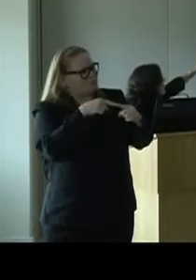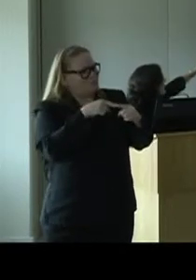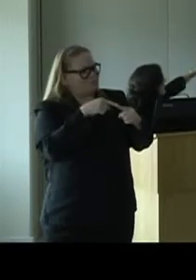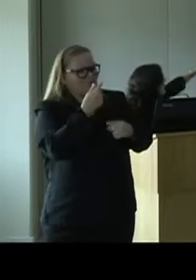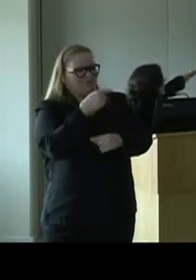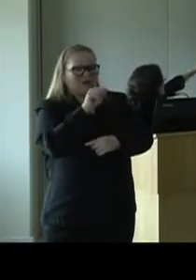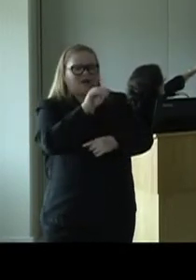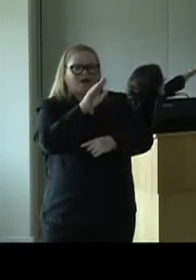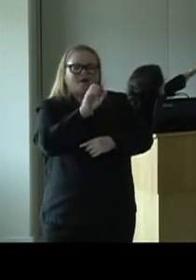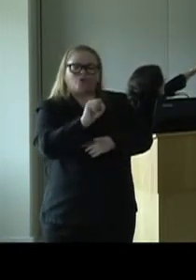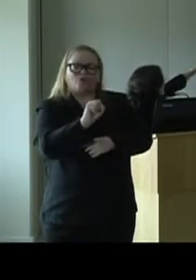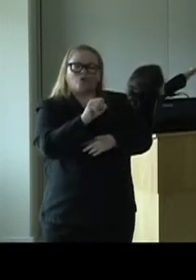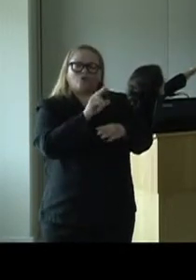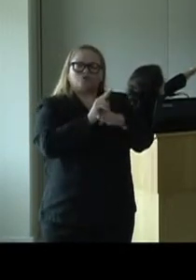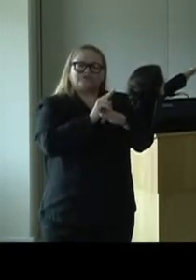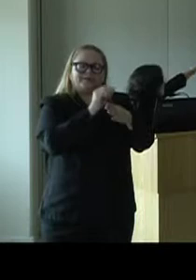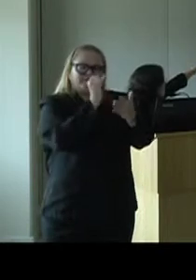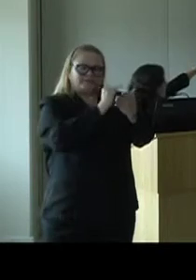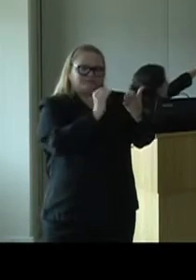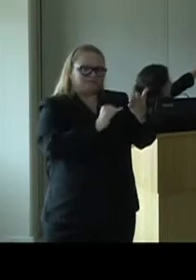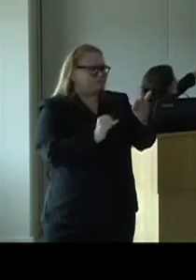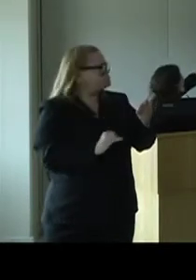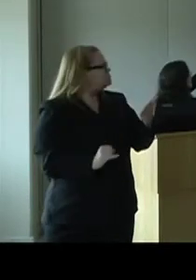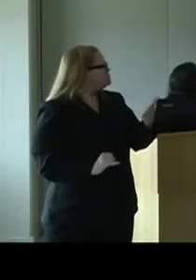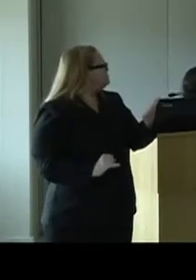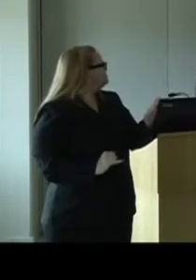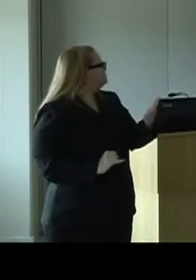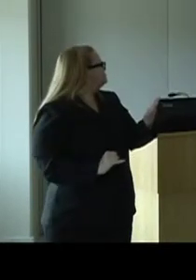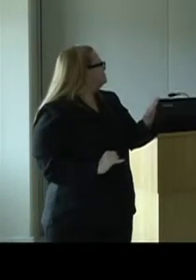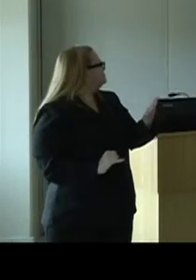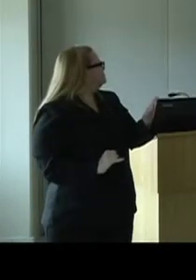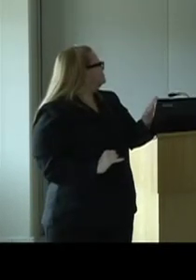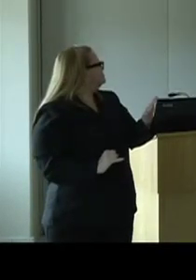el pincel, este cuadrito que ven aquí al frente,